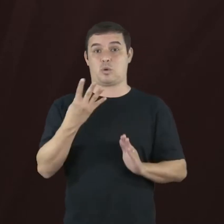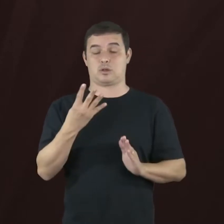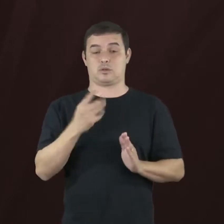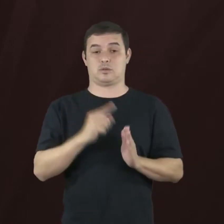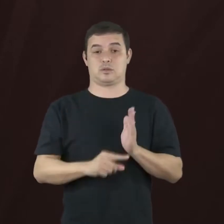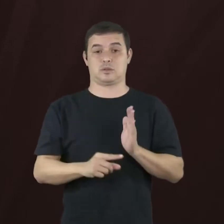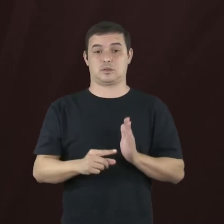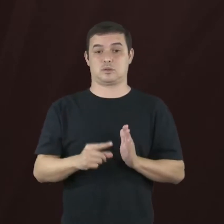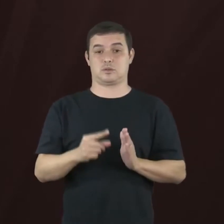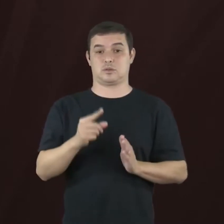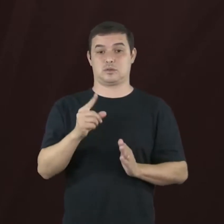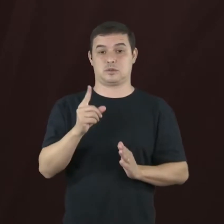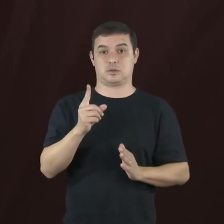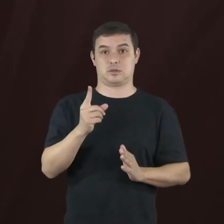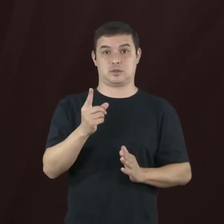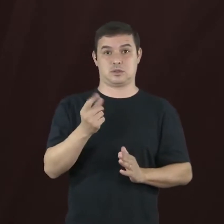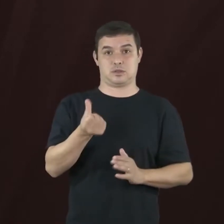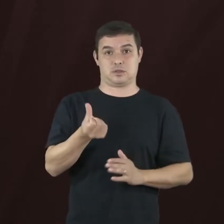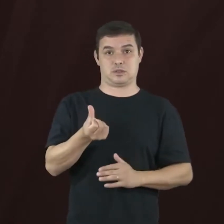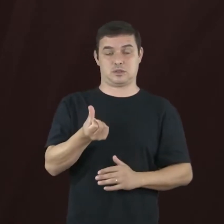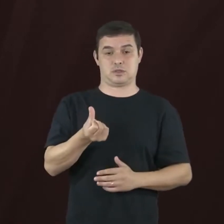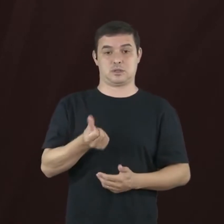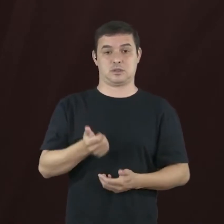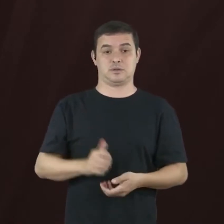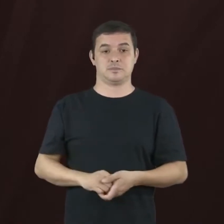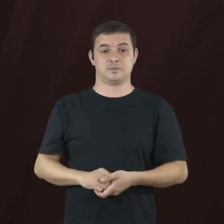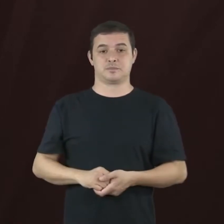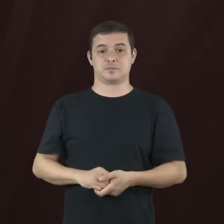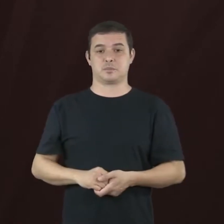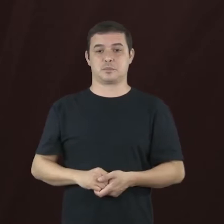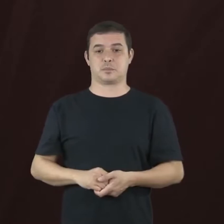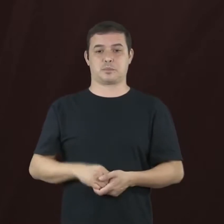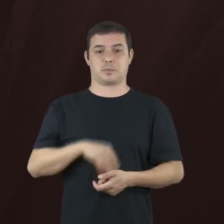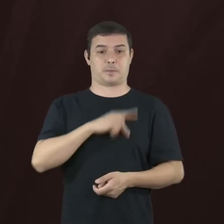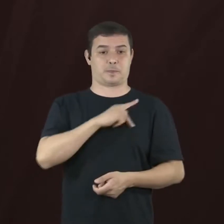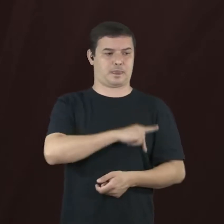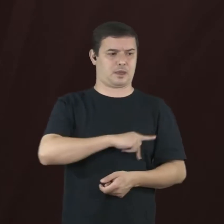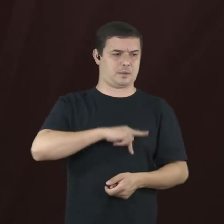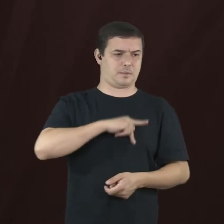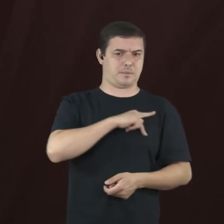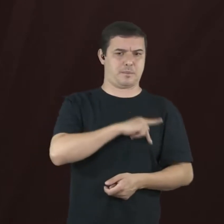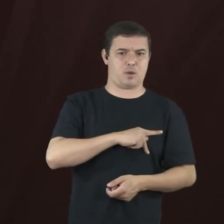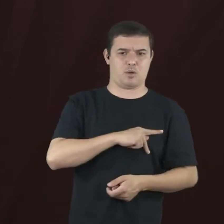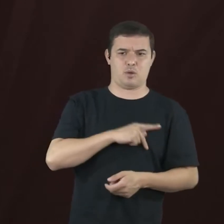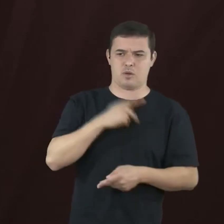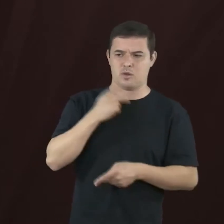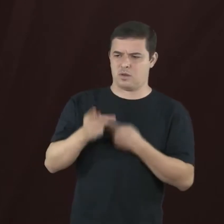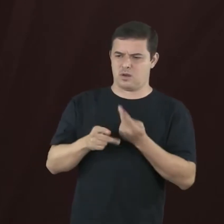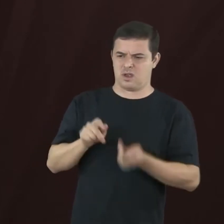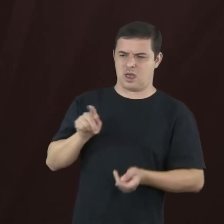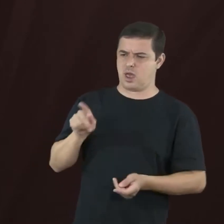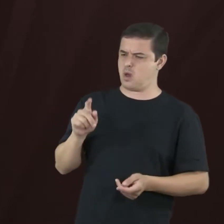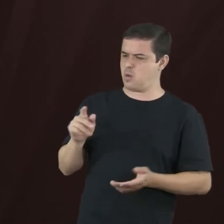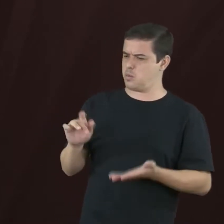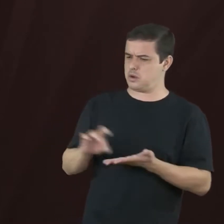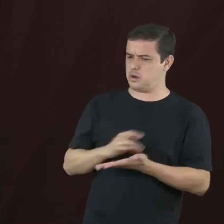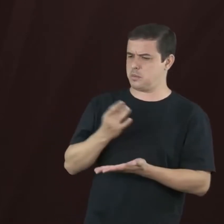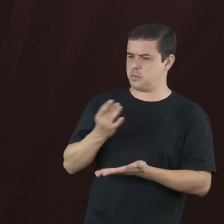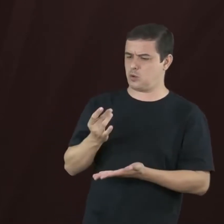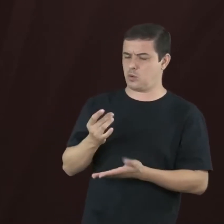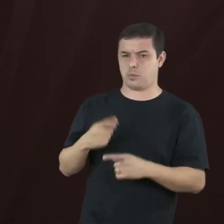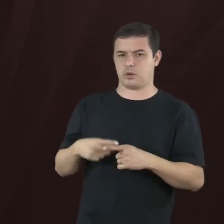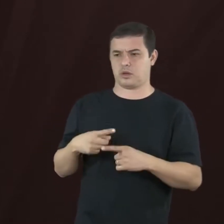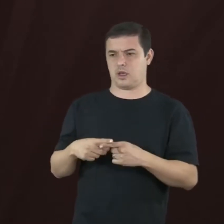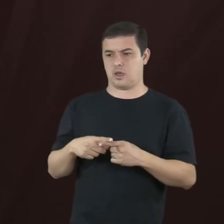Vou falar versículo 16. Tornei-me porventura vosso inimigo, por vos dizer a